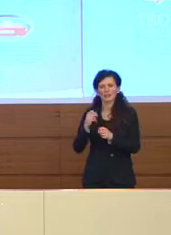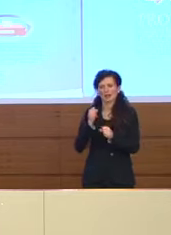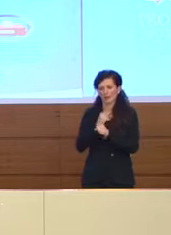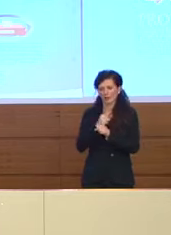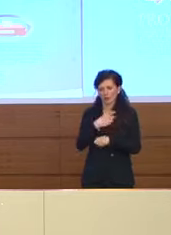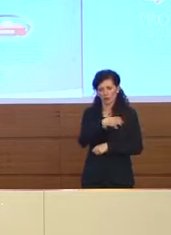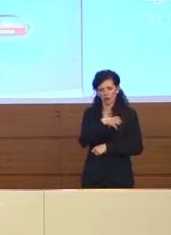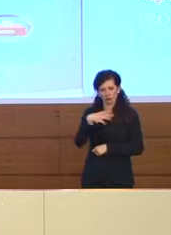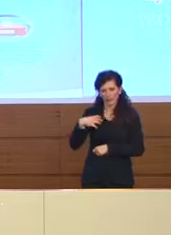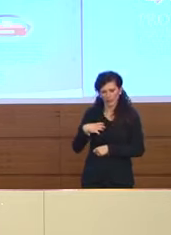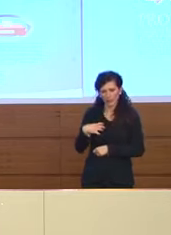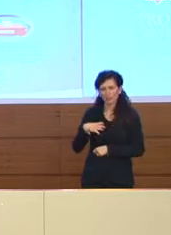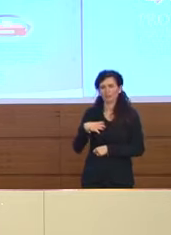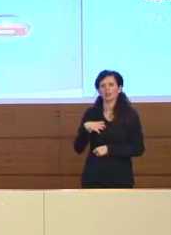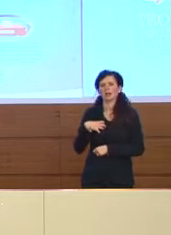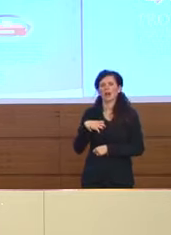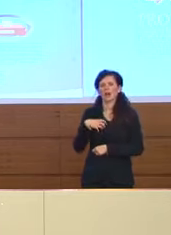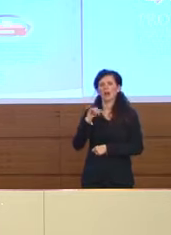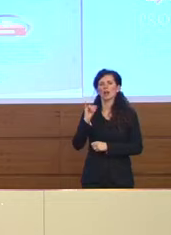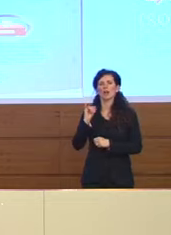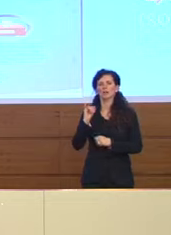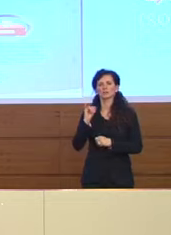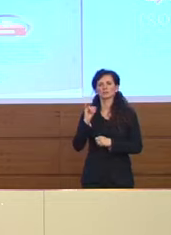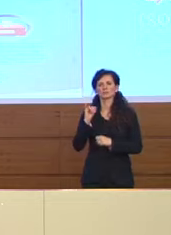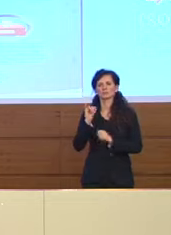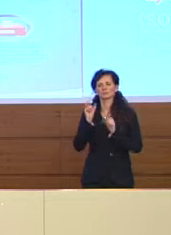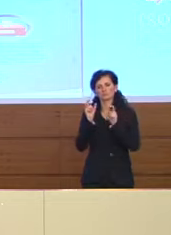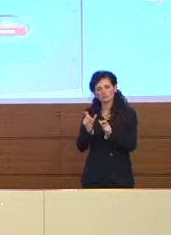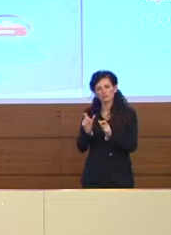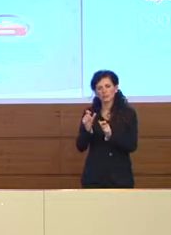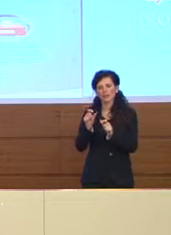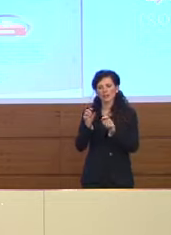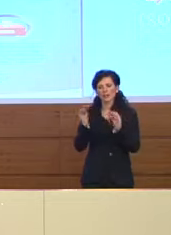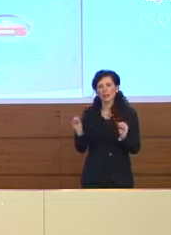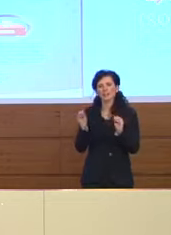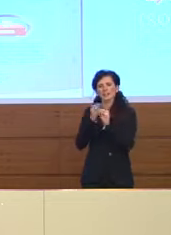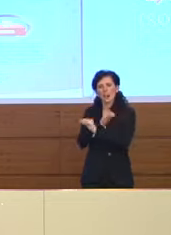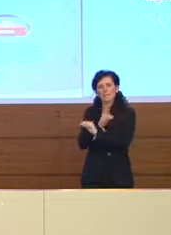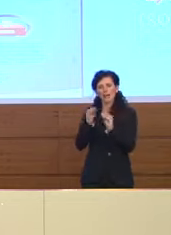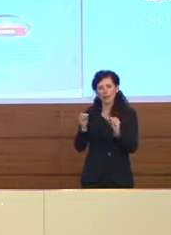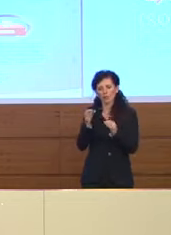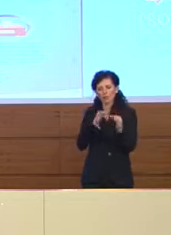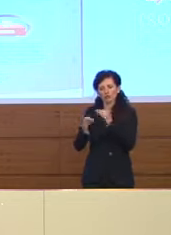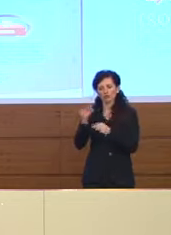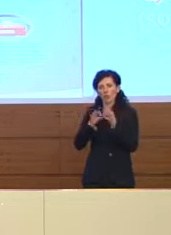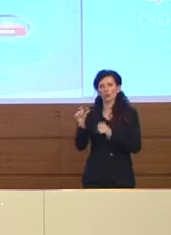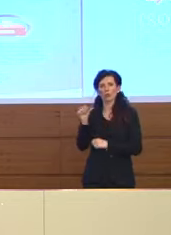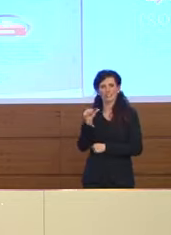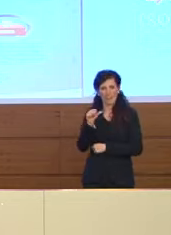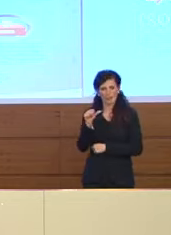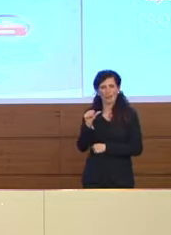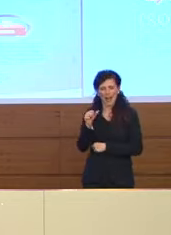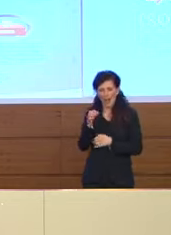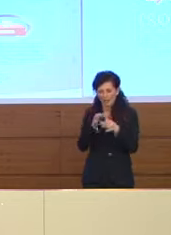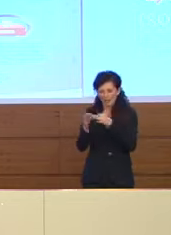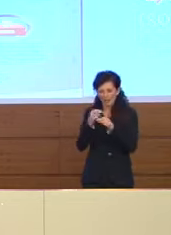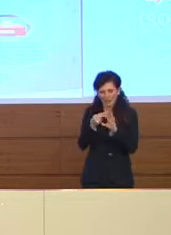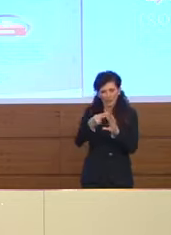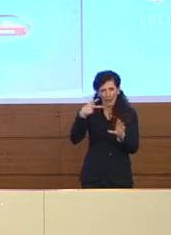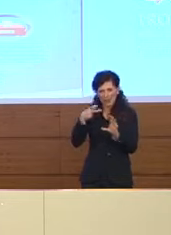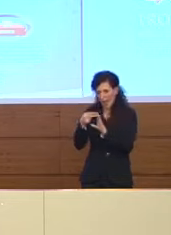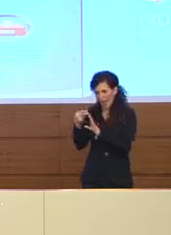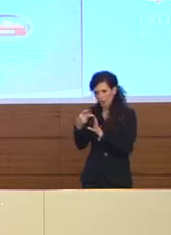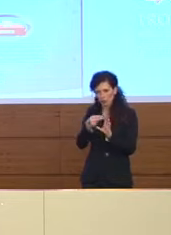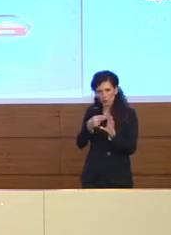onco ematologico e più specificatamente sui trapianti di cellule staminali i colleghi nordamericani e